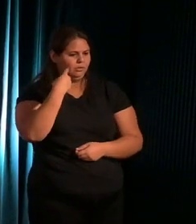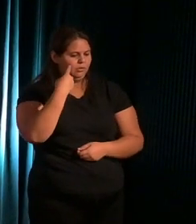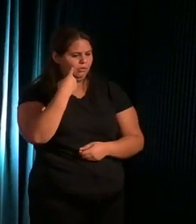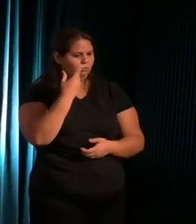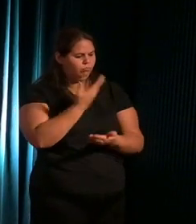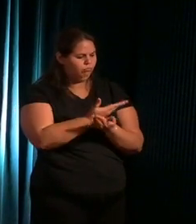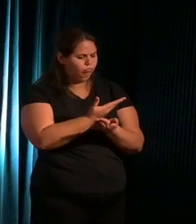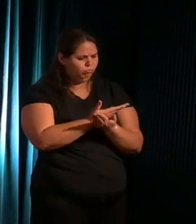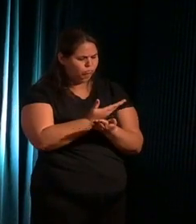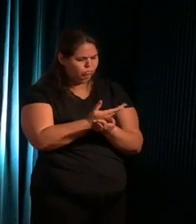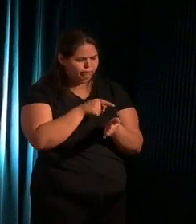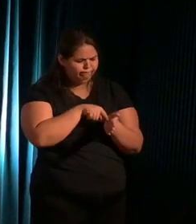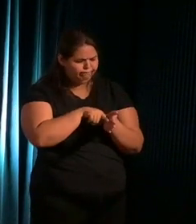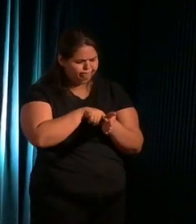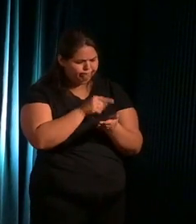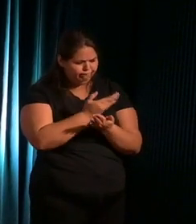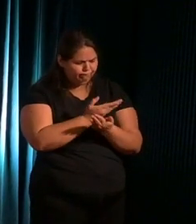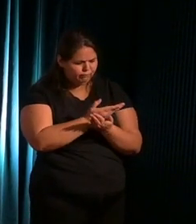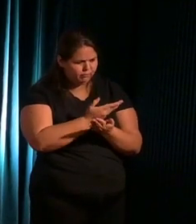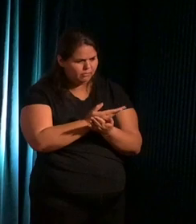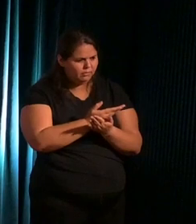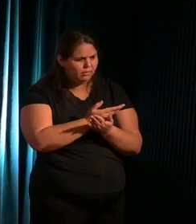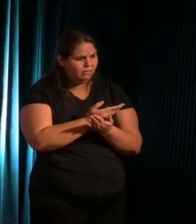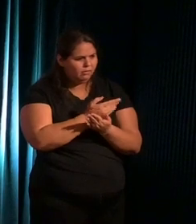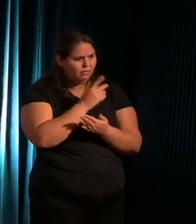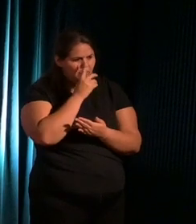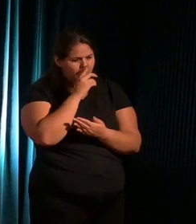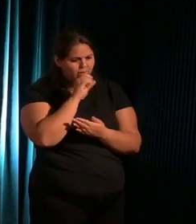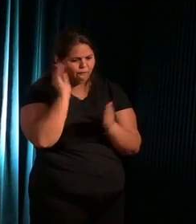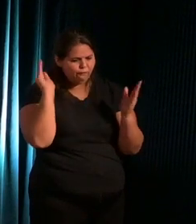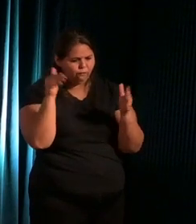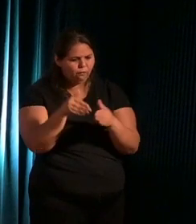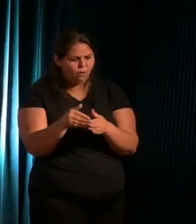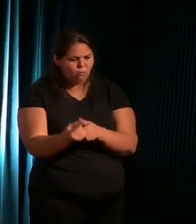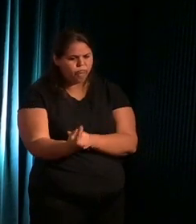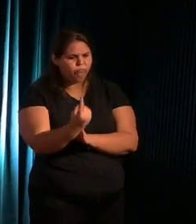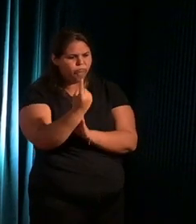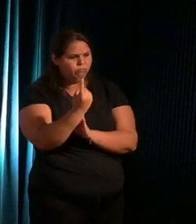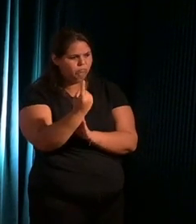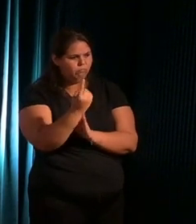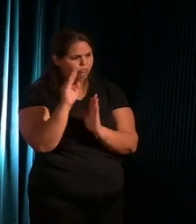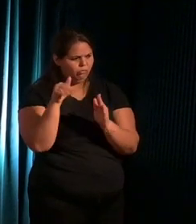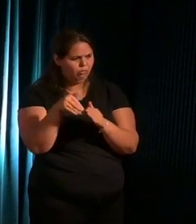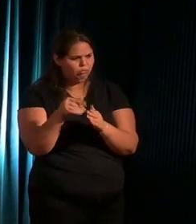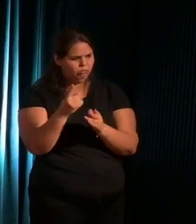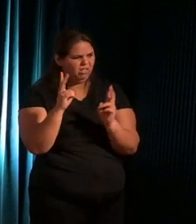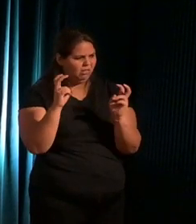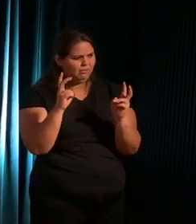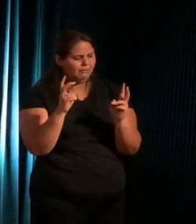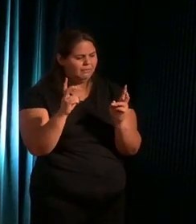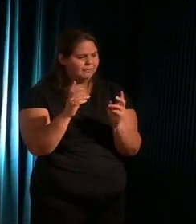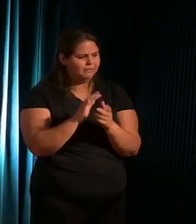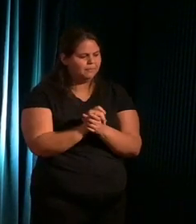para dentro de um viés de